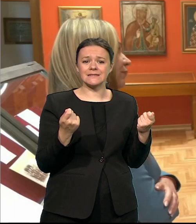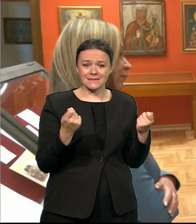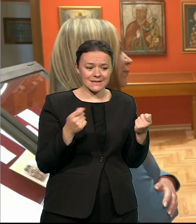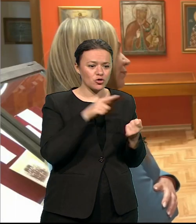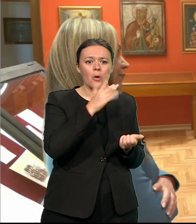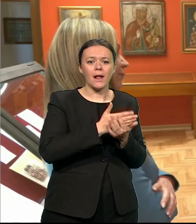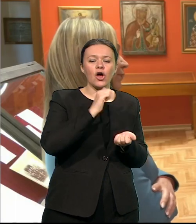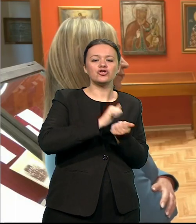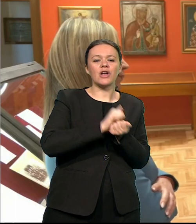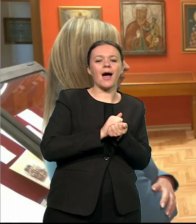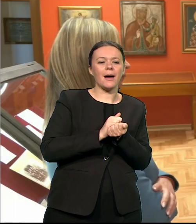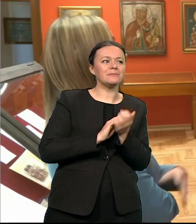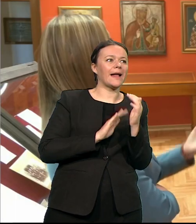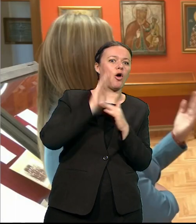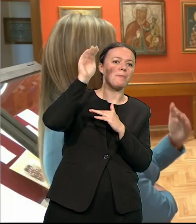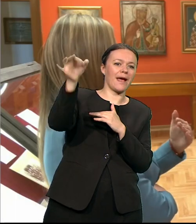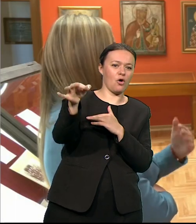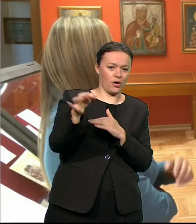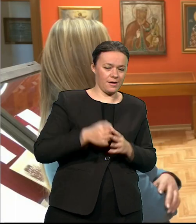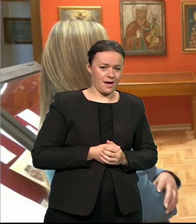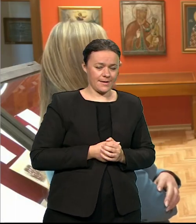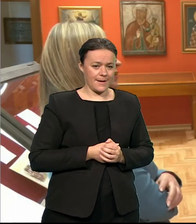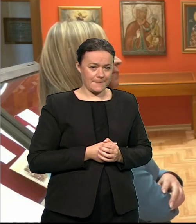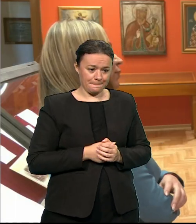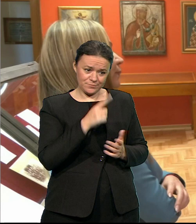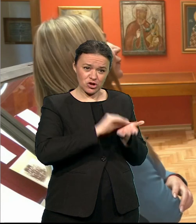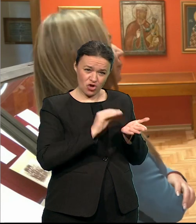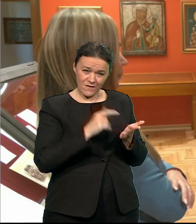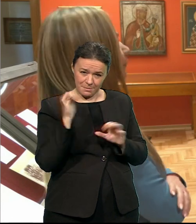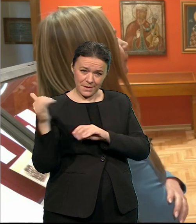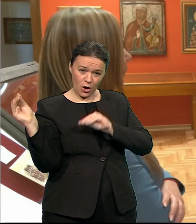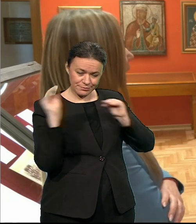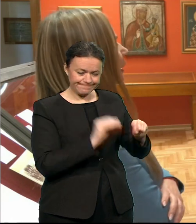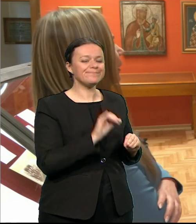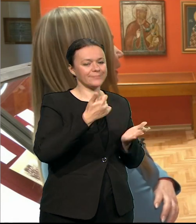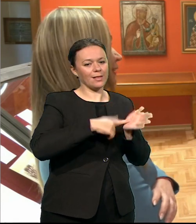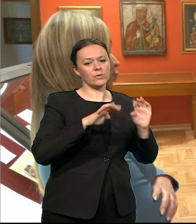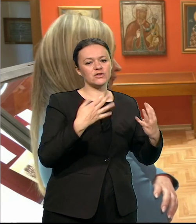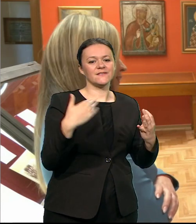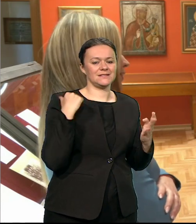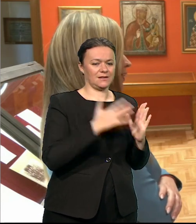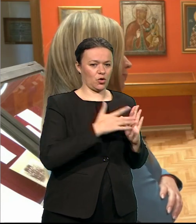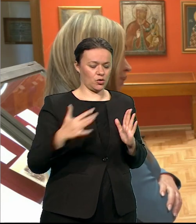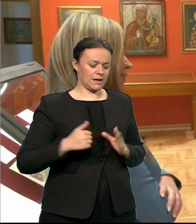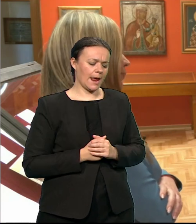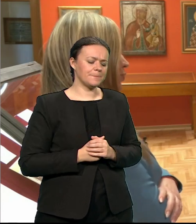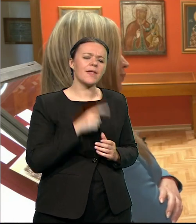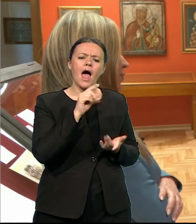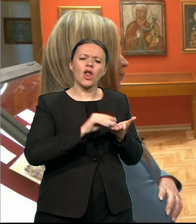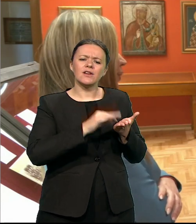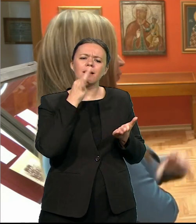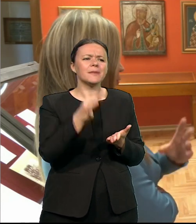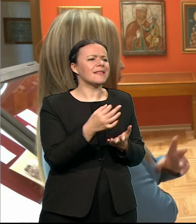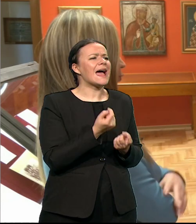strane okeana. I koji su došli ovde kod vas 90-ih godina, tako je. A kada je reč o retkim knjigama, šta biste